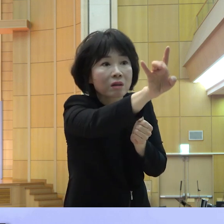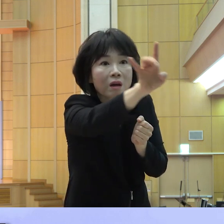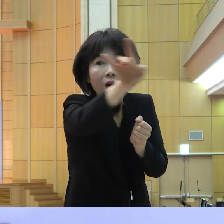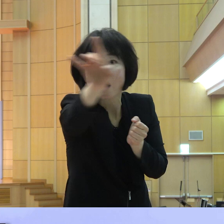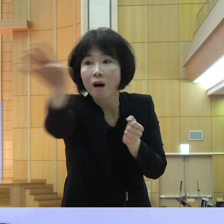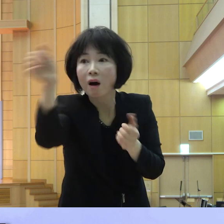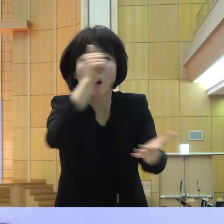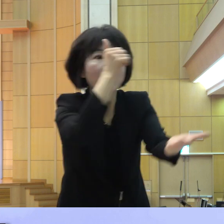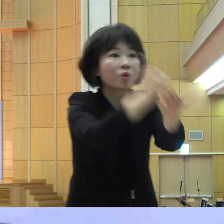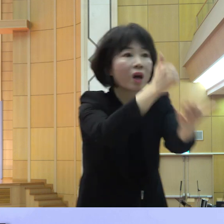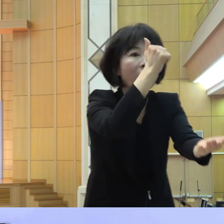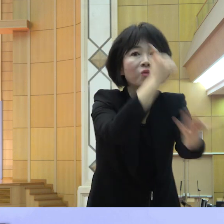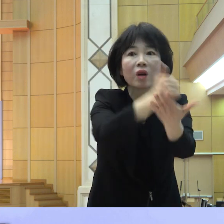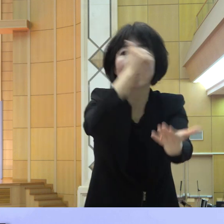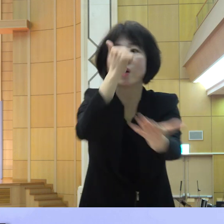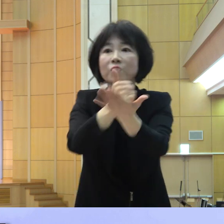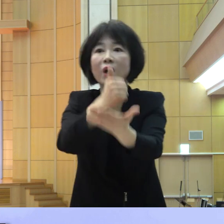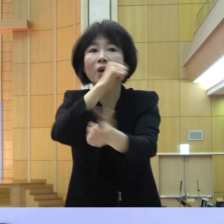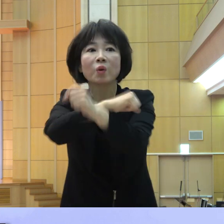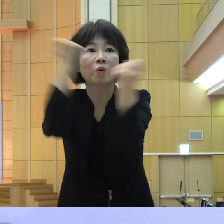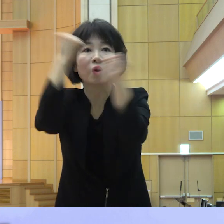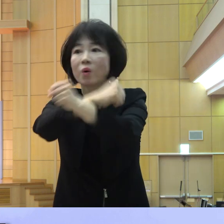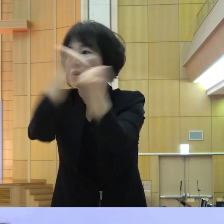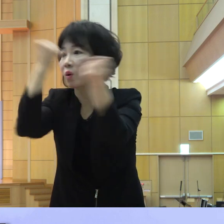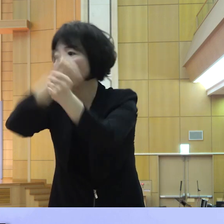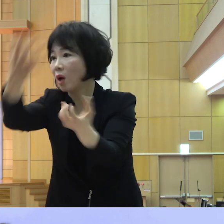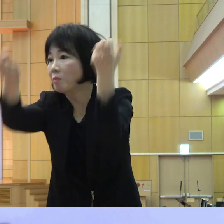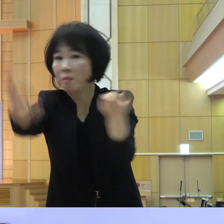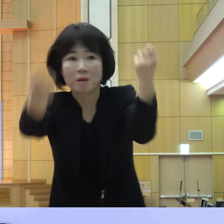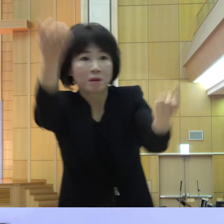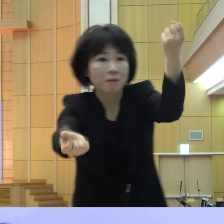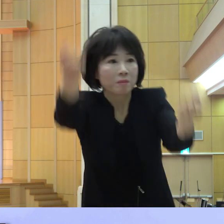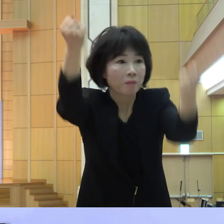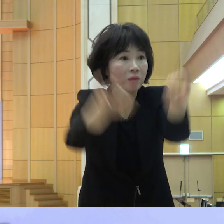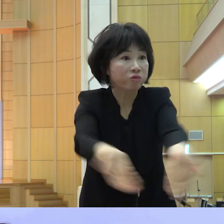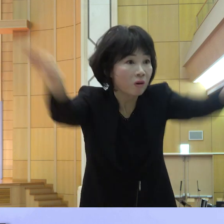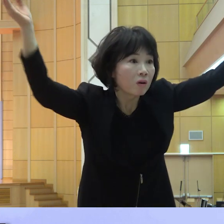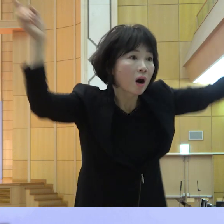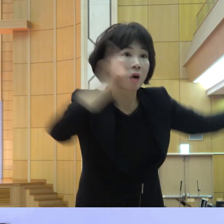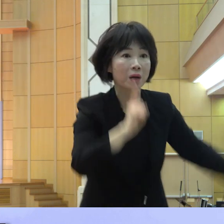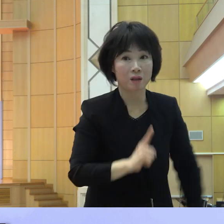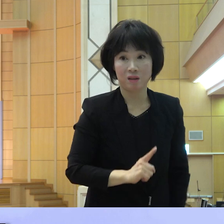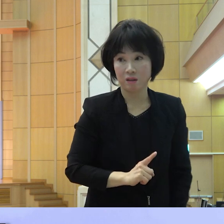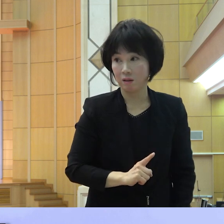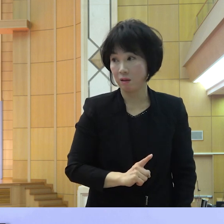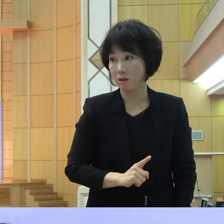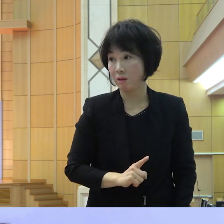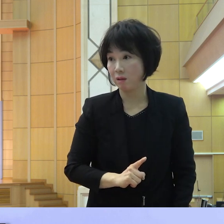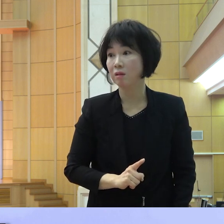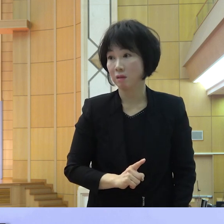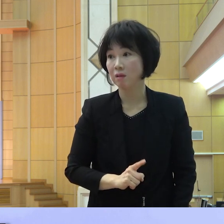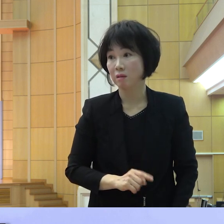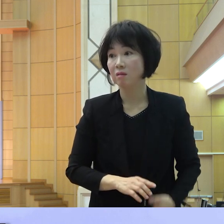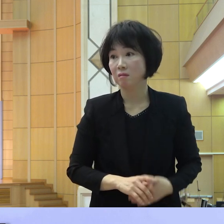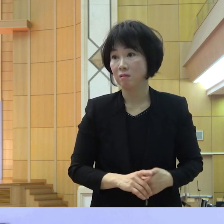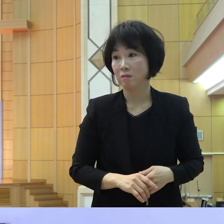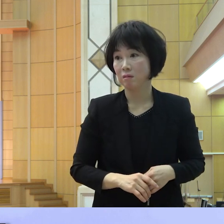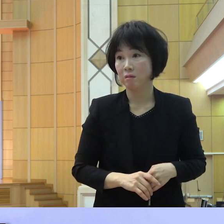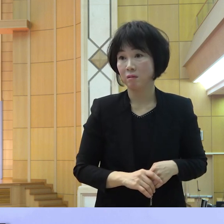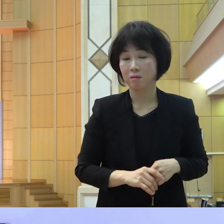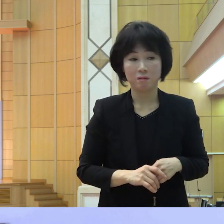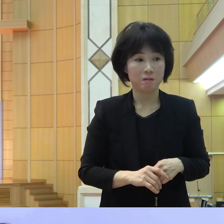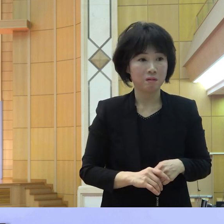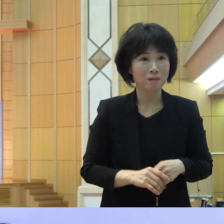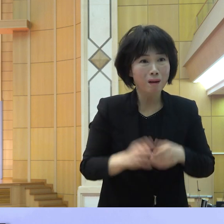죄인이 구원받아서 의인되고 영생을 한다면 그냥 아주 곱상하게